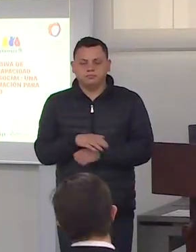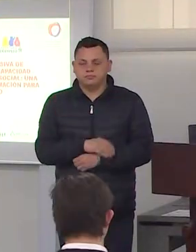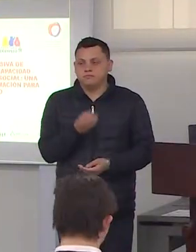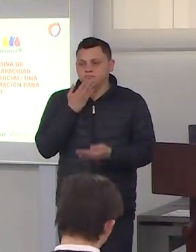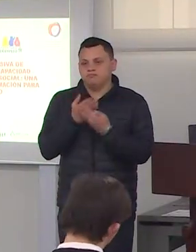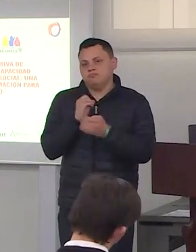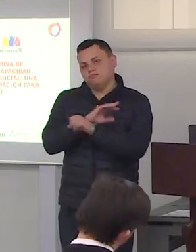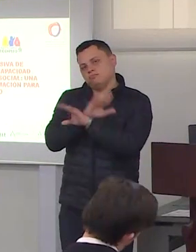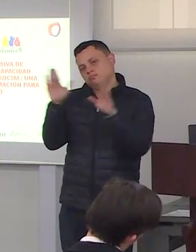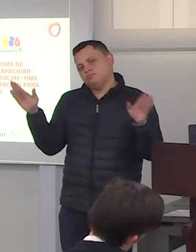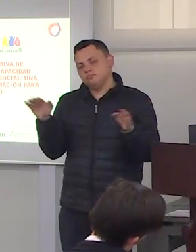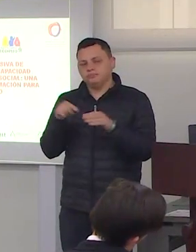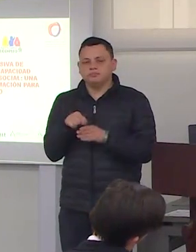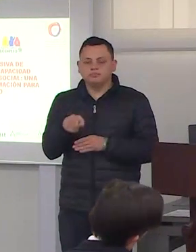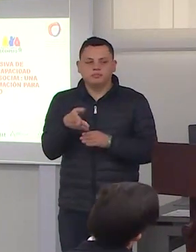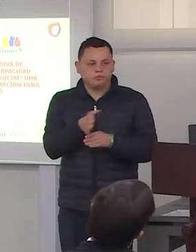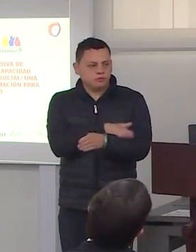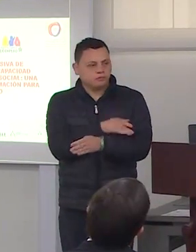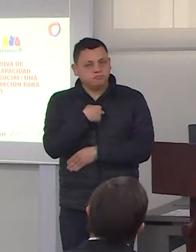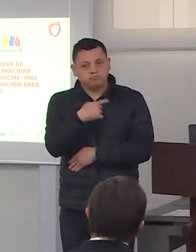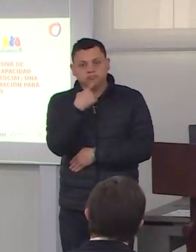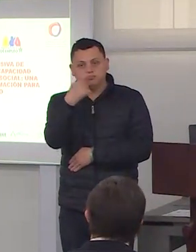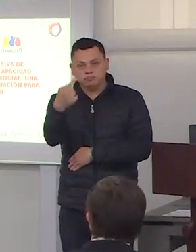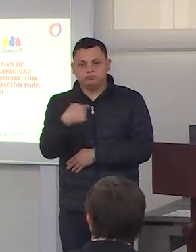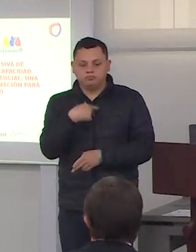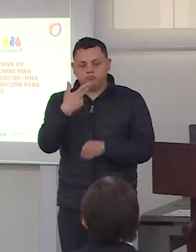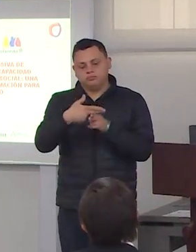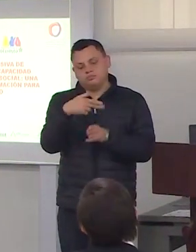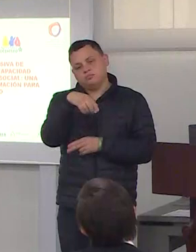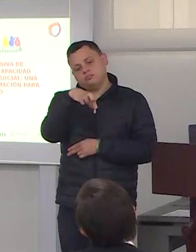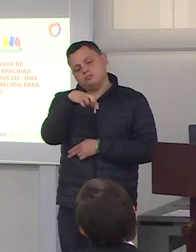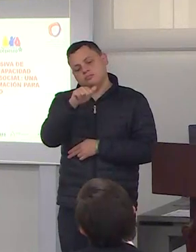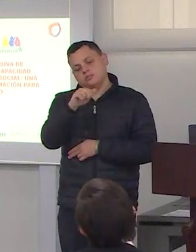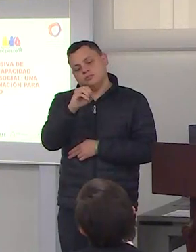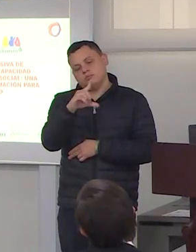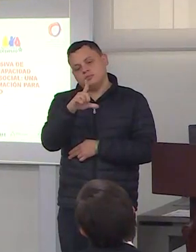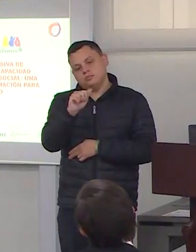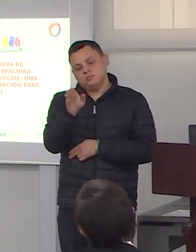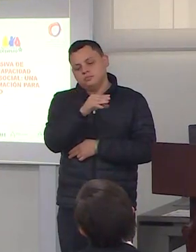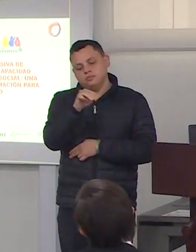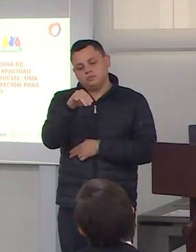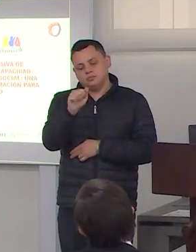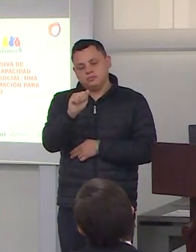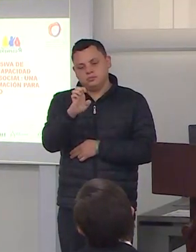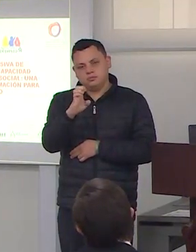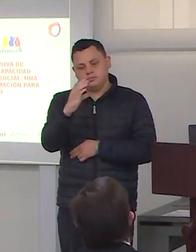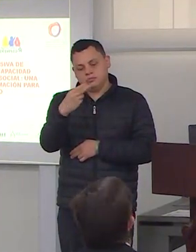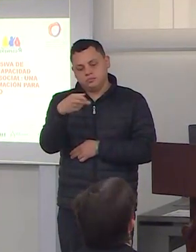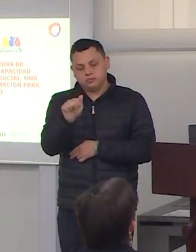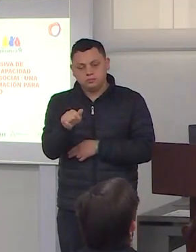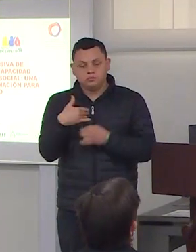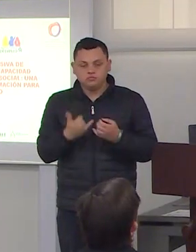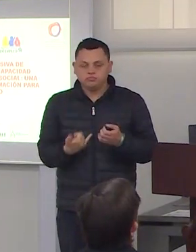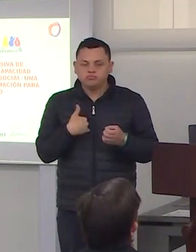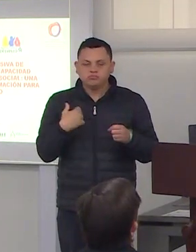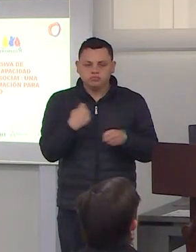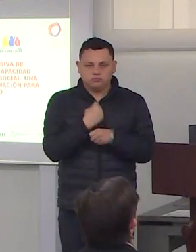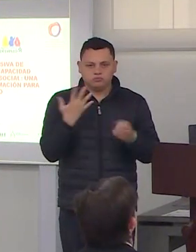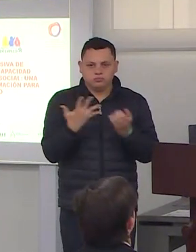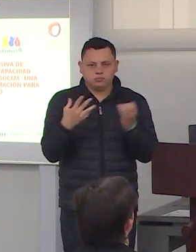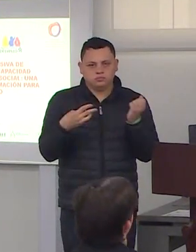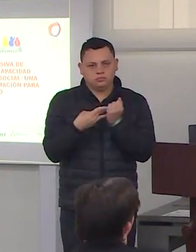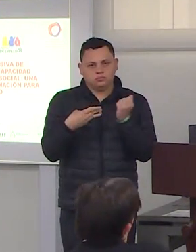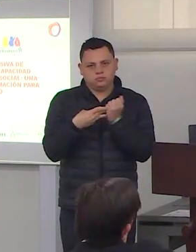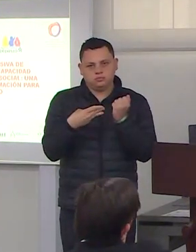lo mencionaron, soy funcionaria actualmente del SENA,